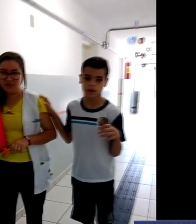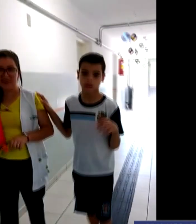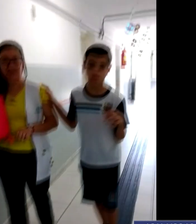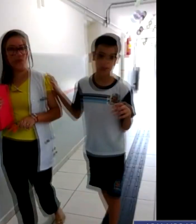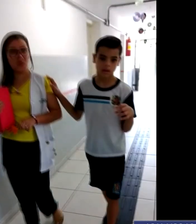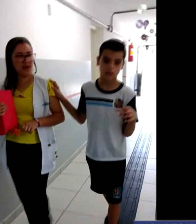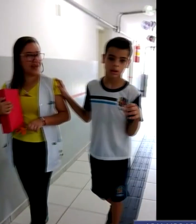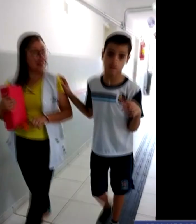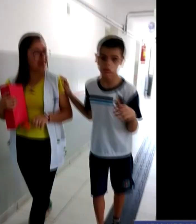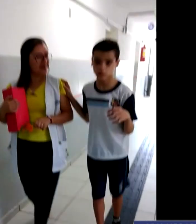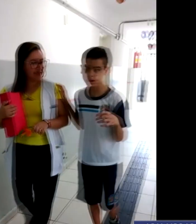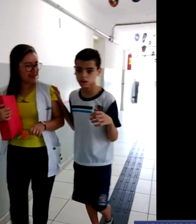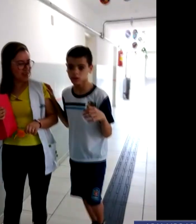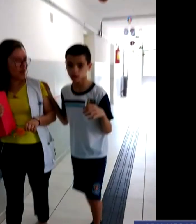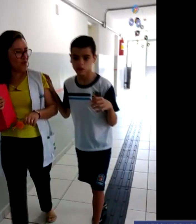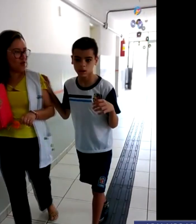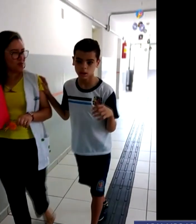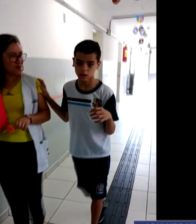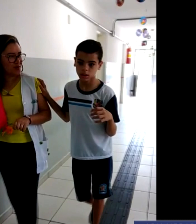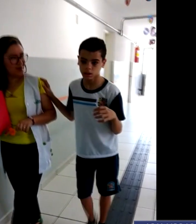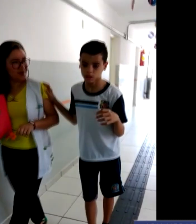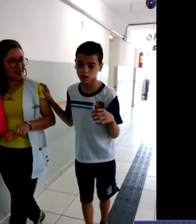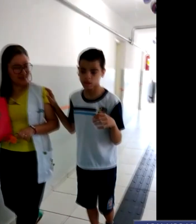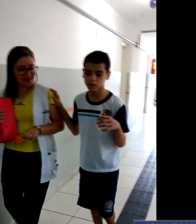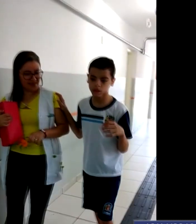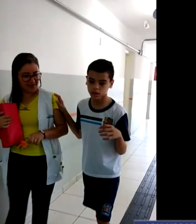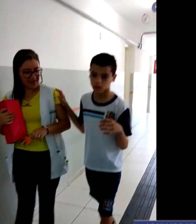Não vou mais dar a mão para ele, vai ser só o ombro.